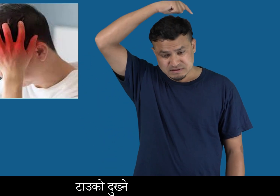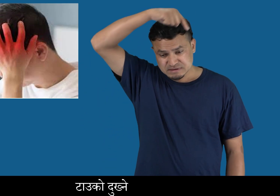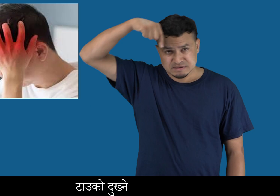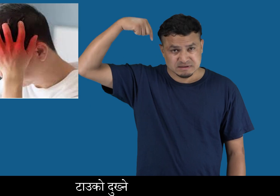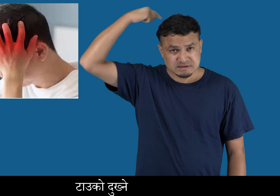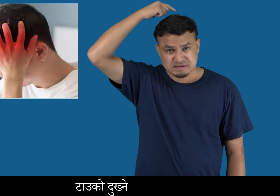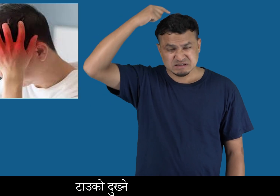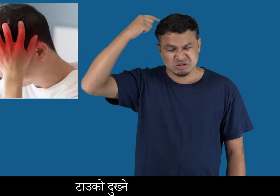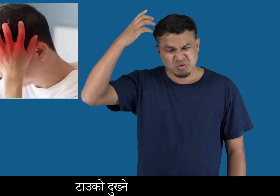टाउको दुख्छ।